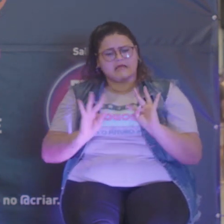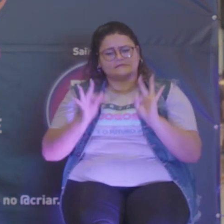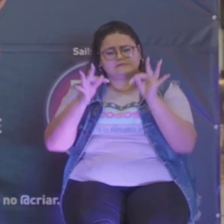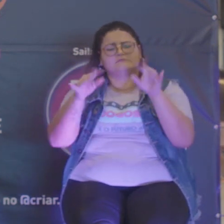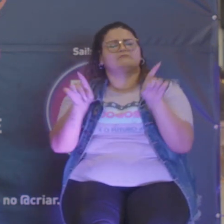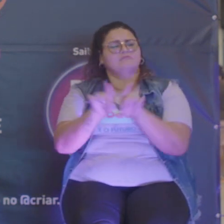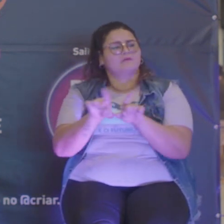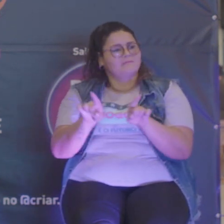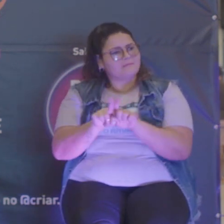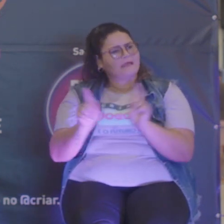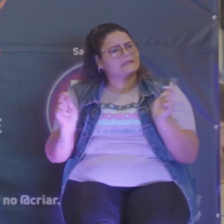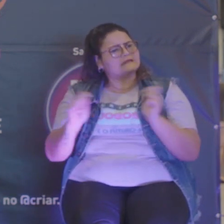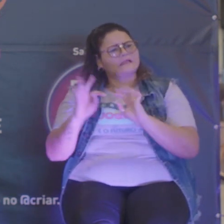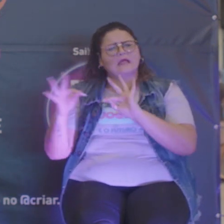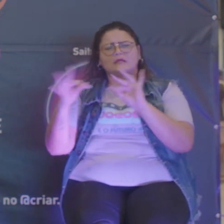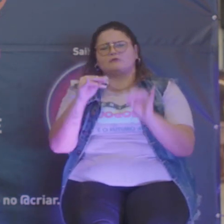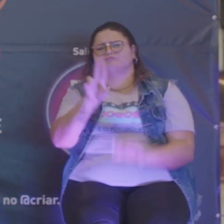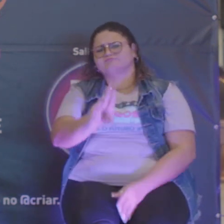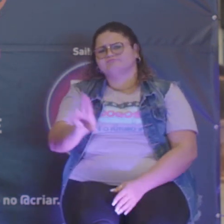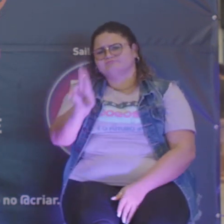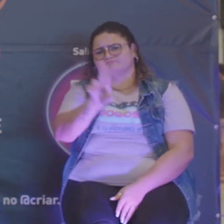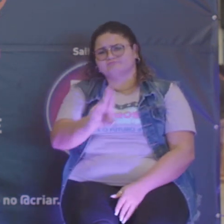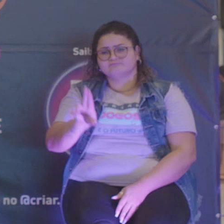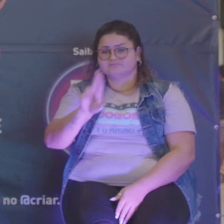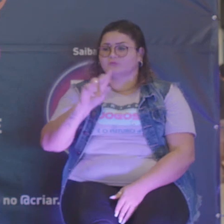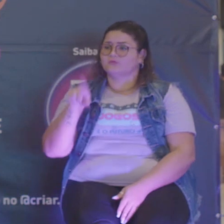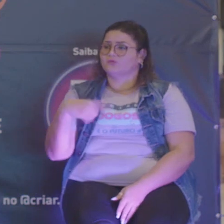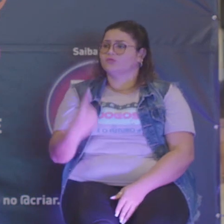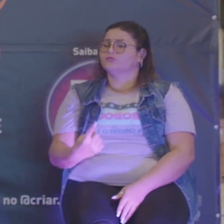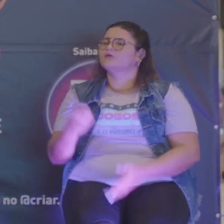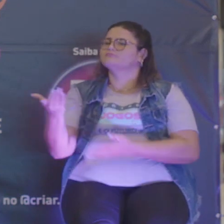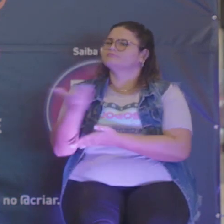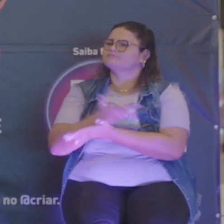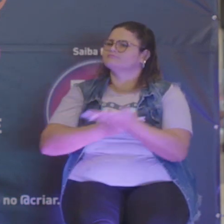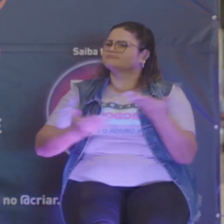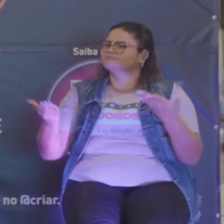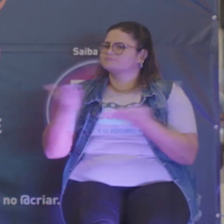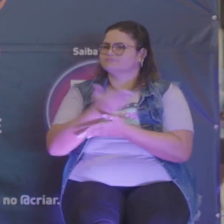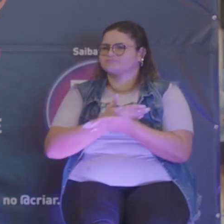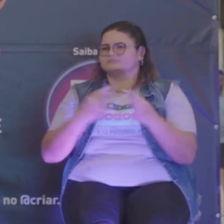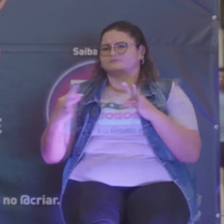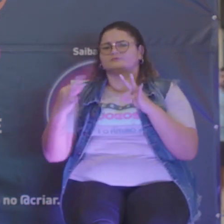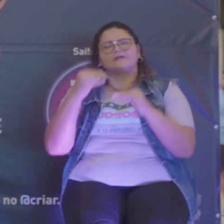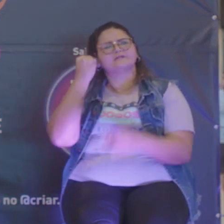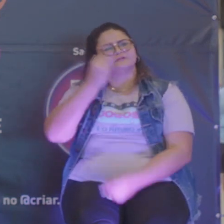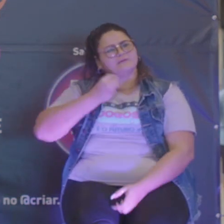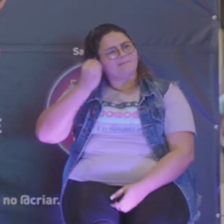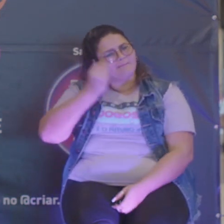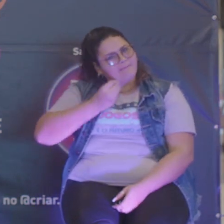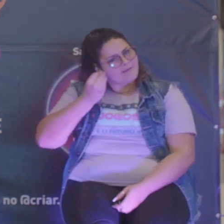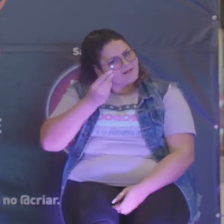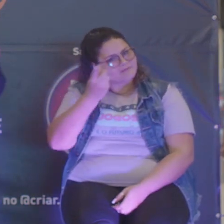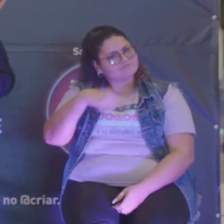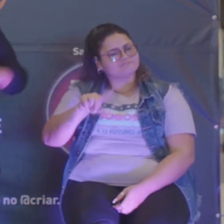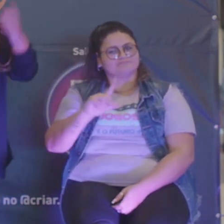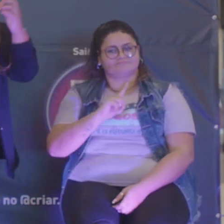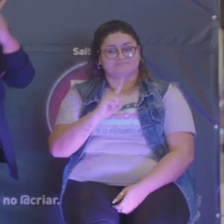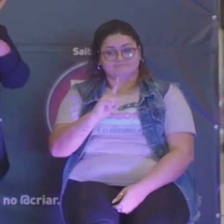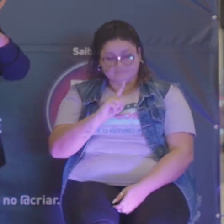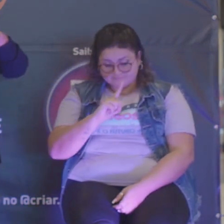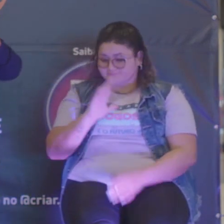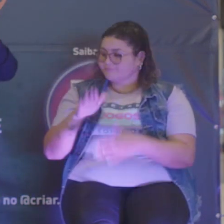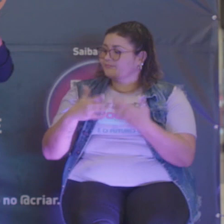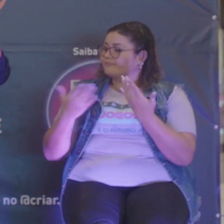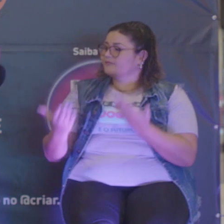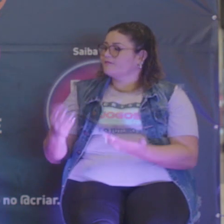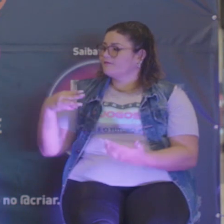ela é acessível, né, então é para a gente compartilhar com vocês um pouco da experiência que a gente tem, tá? Então, Mari, queria